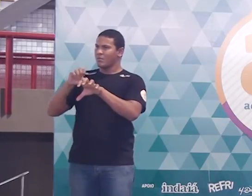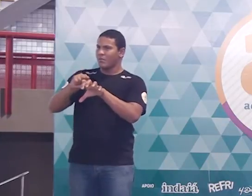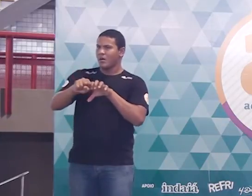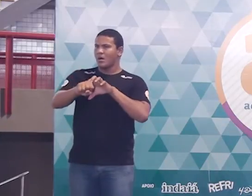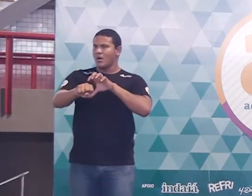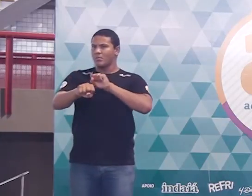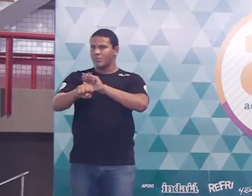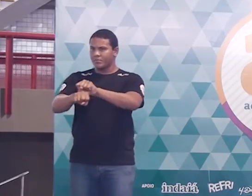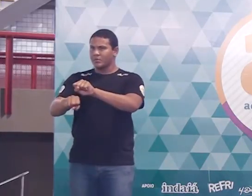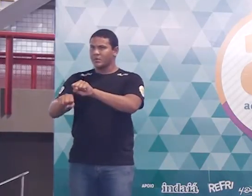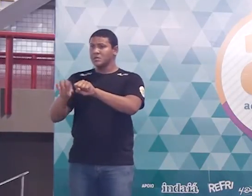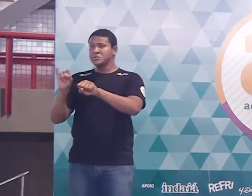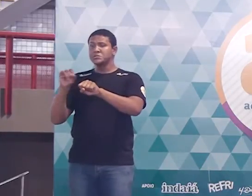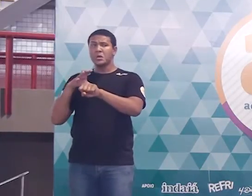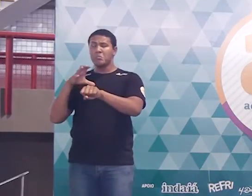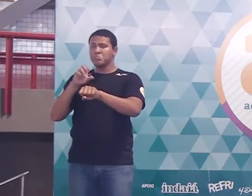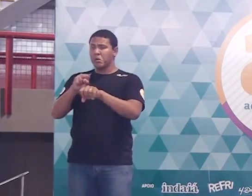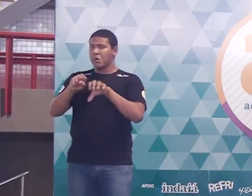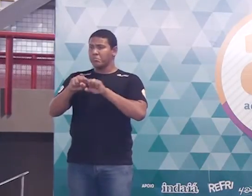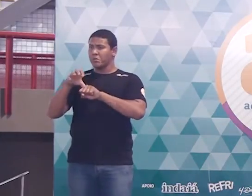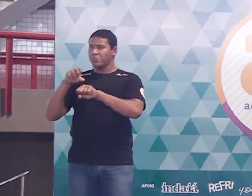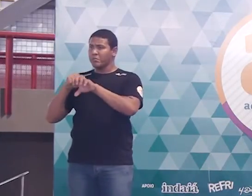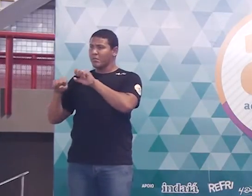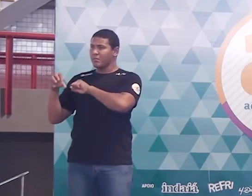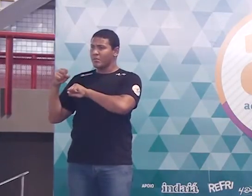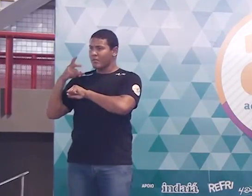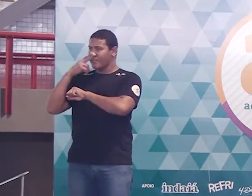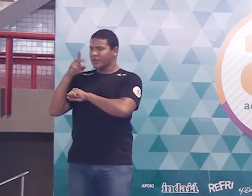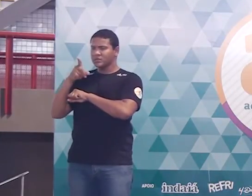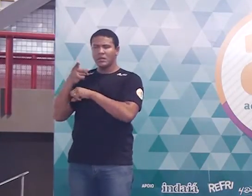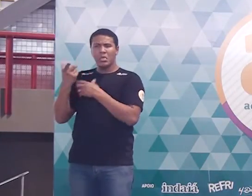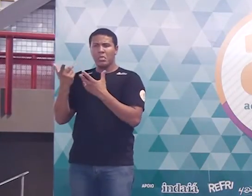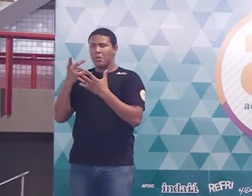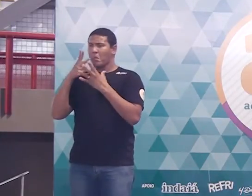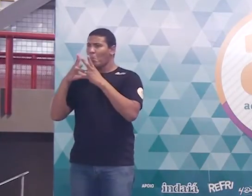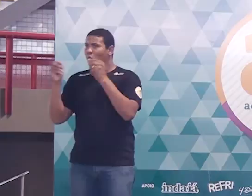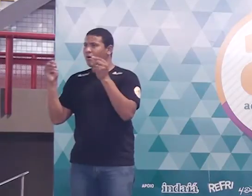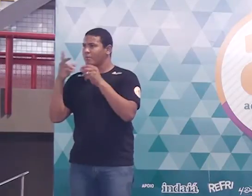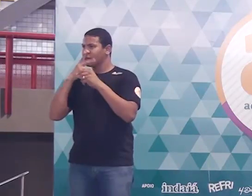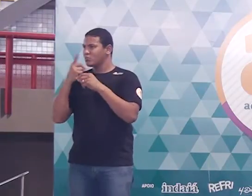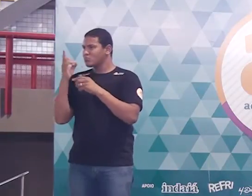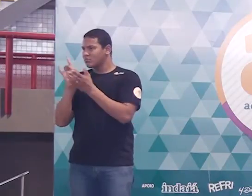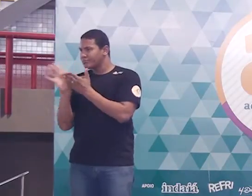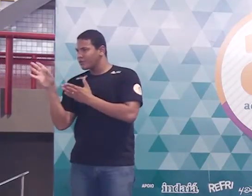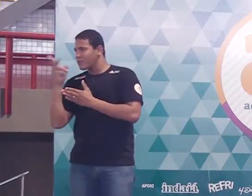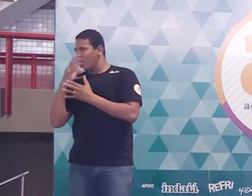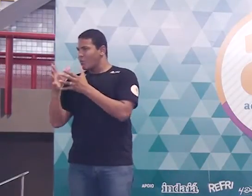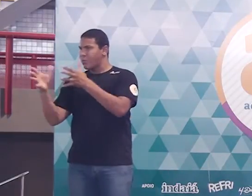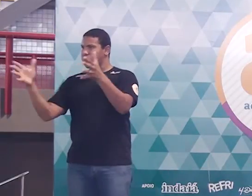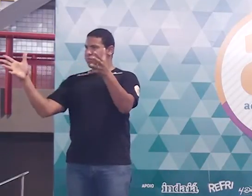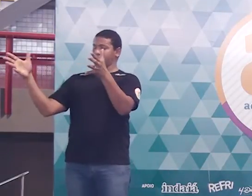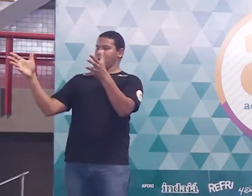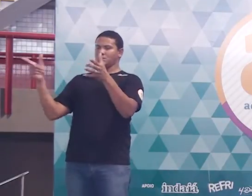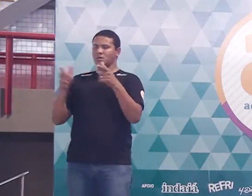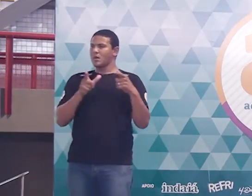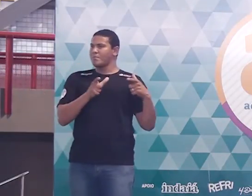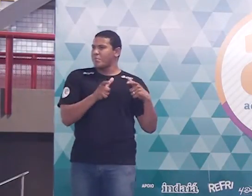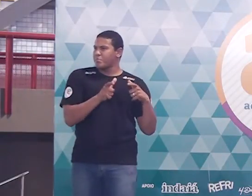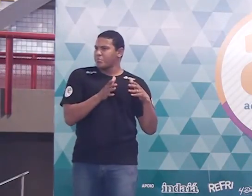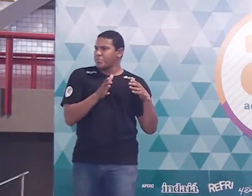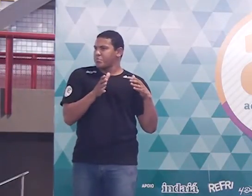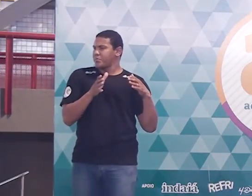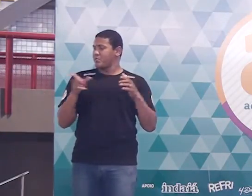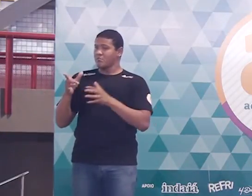o que vai acontecer? Um crescimento desequilibrado, um crescimento desproporcional. Então é importante que nós saibamos